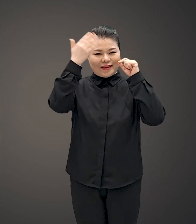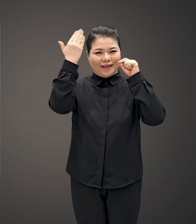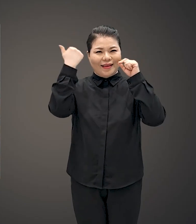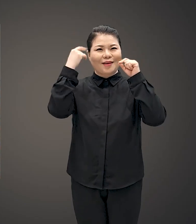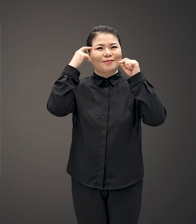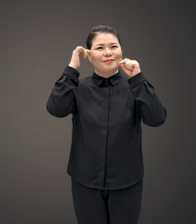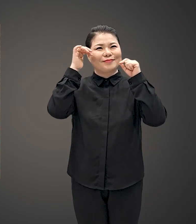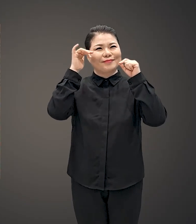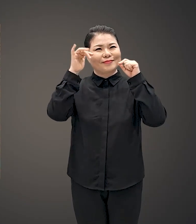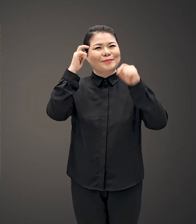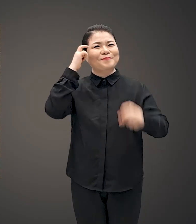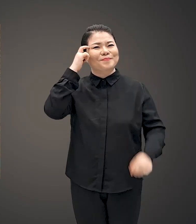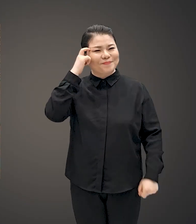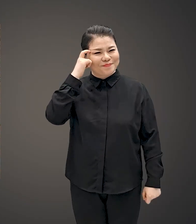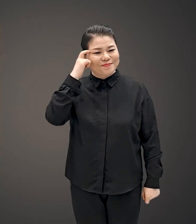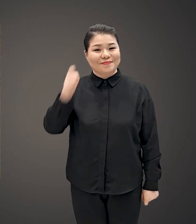잠겼어요.